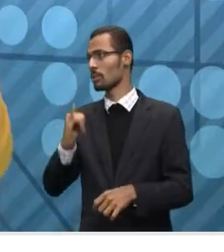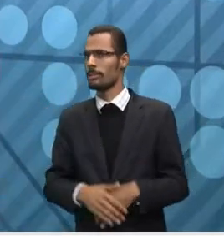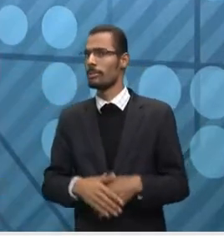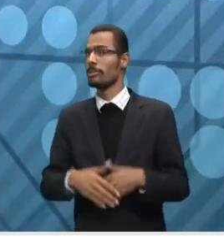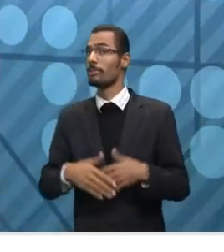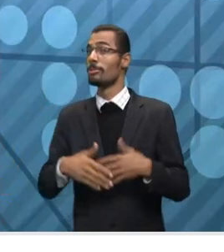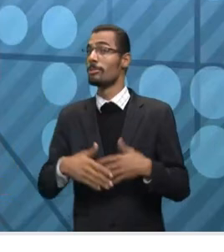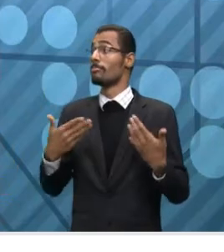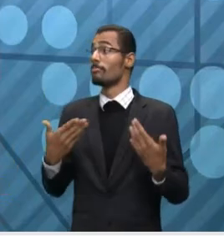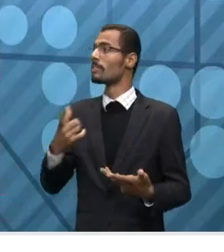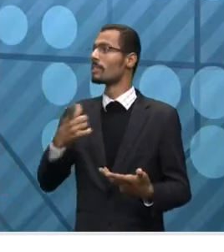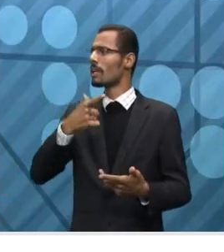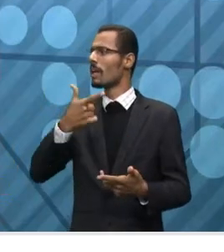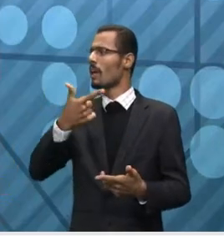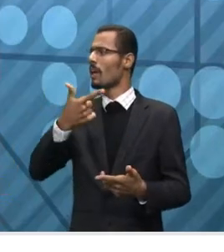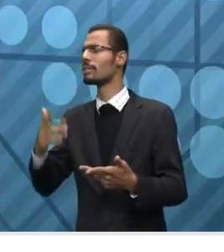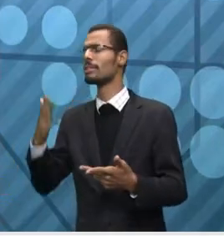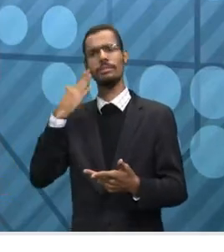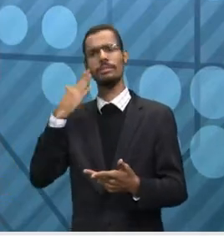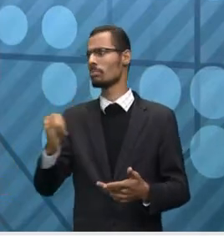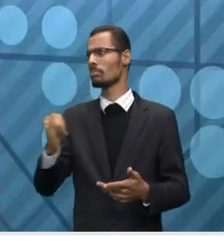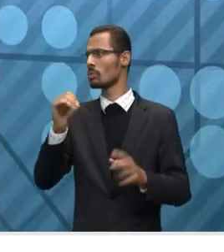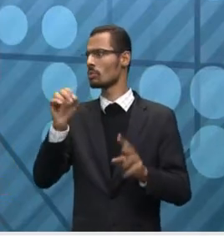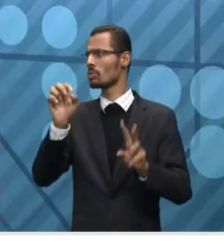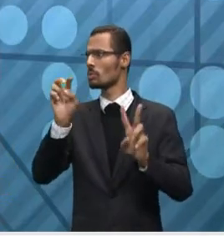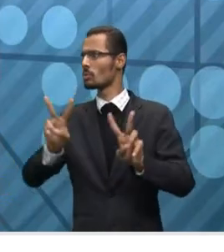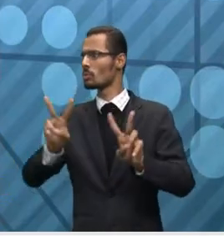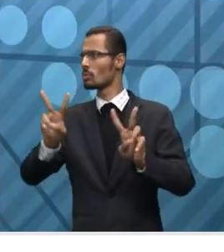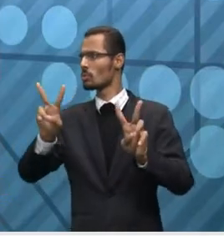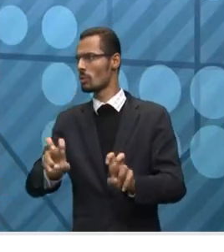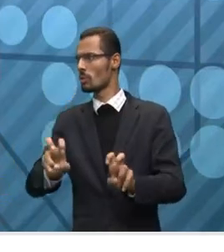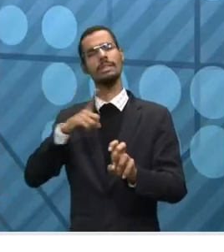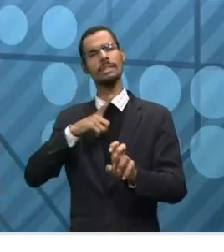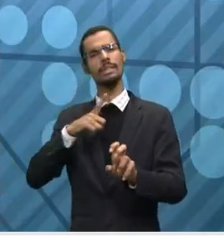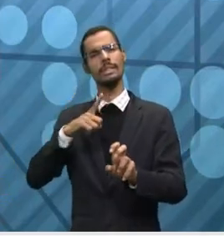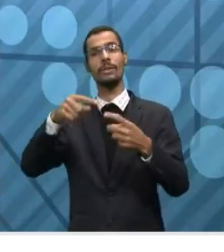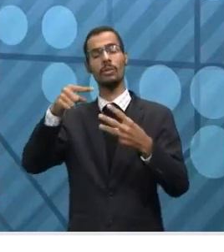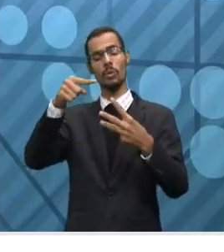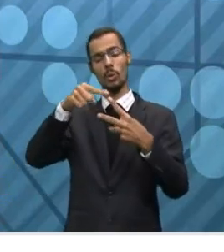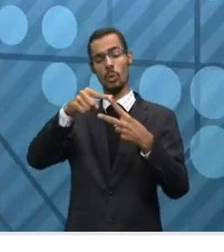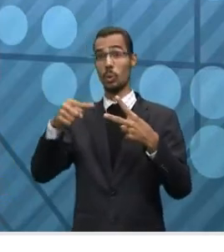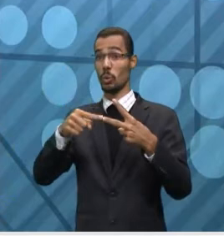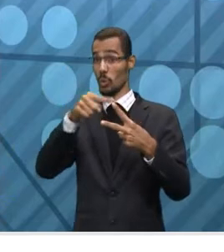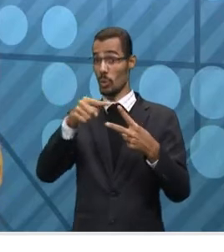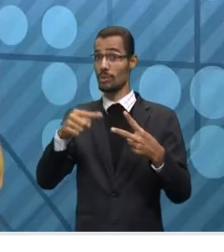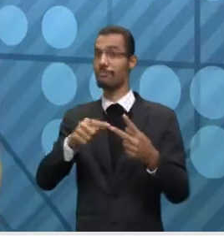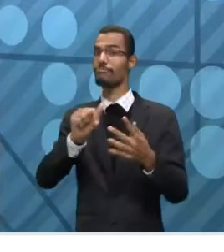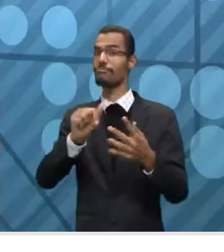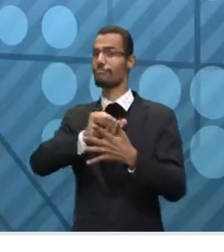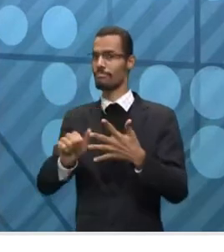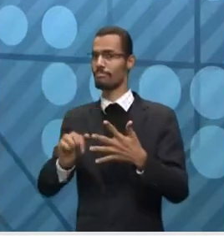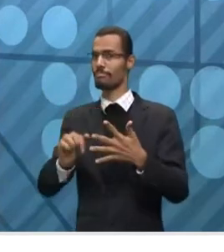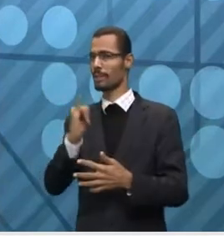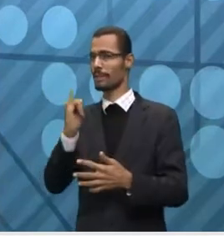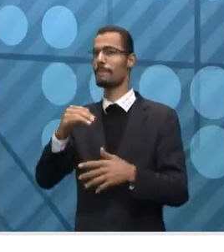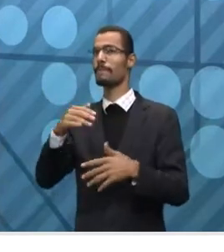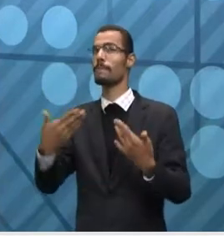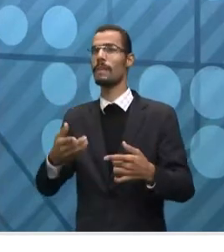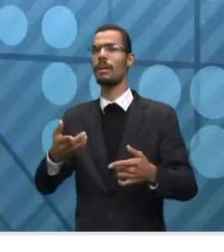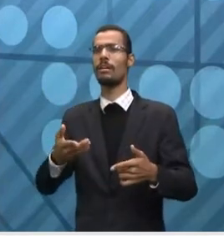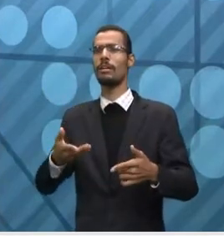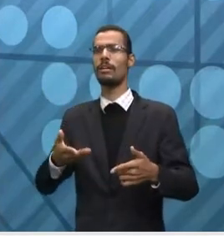Depois houve alguns outros estudos em relação à língua de sinais e foram acrescentados mais 2 parâmetros linguísticos, que é